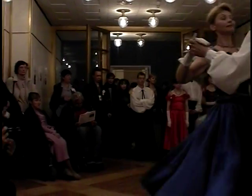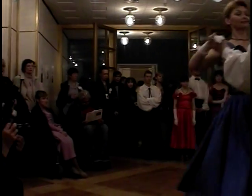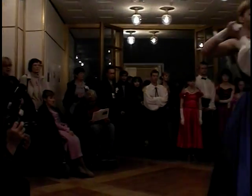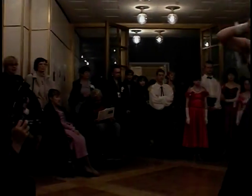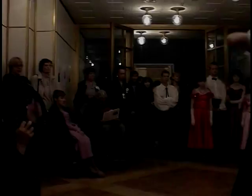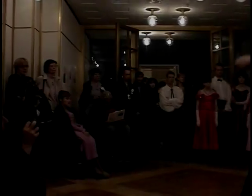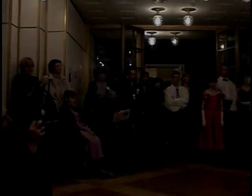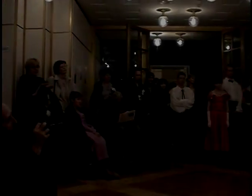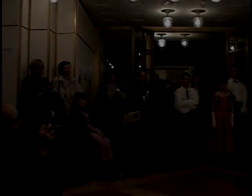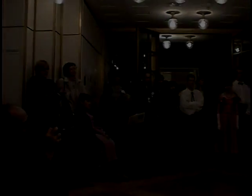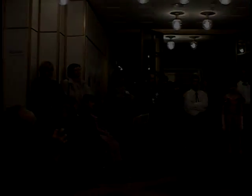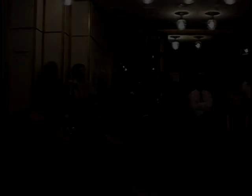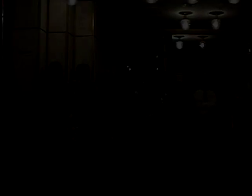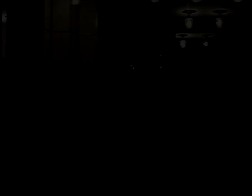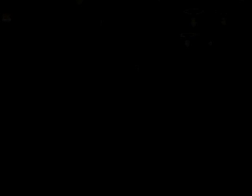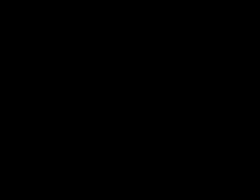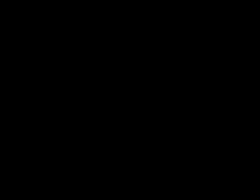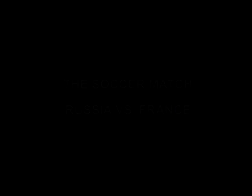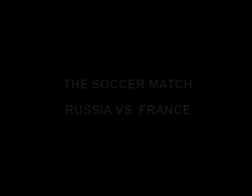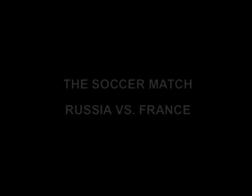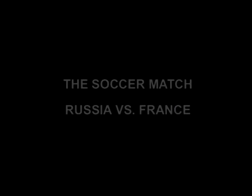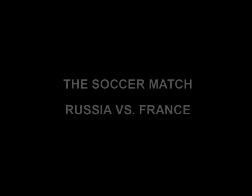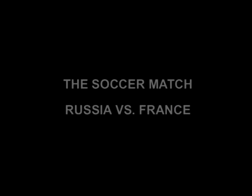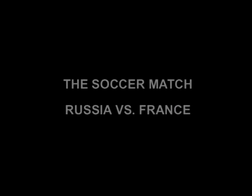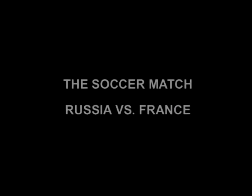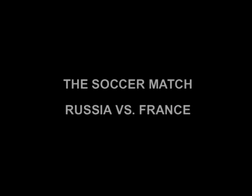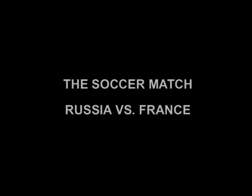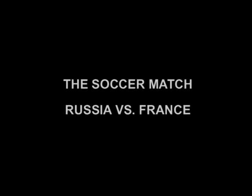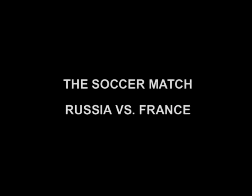забывать. Сударушка, сударушка, зови меня ты.